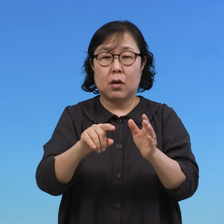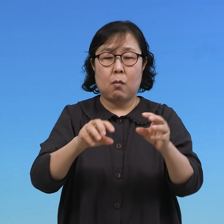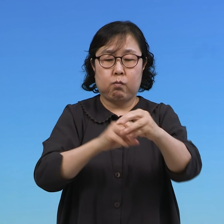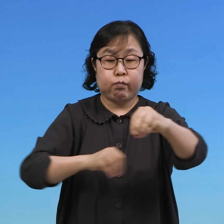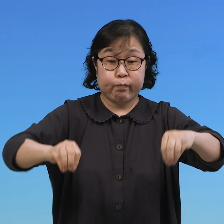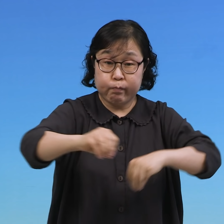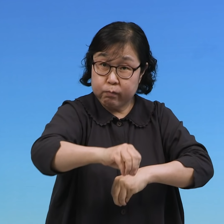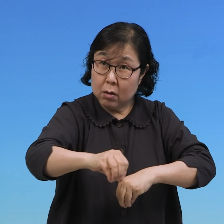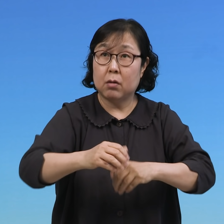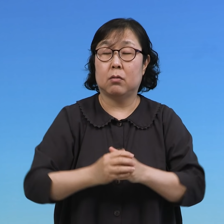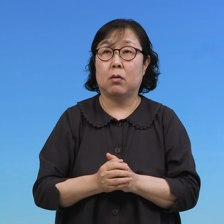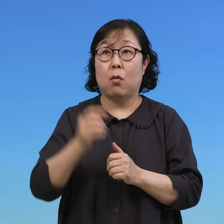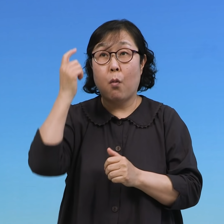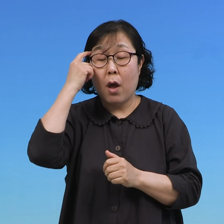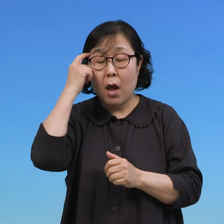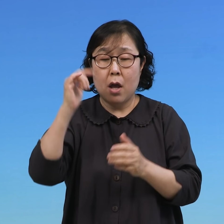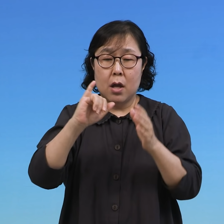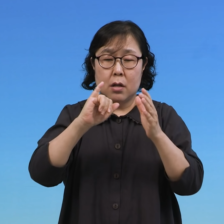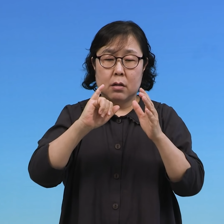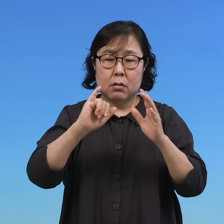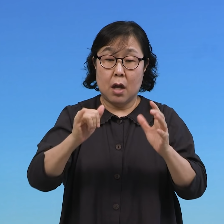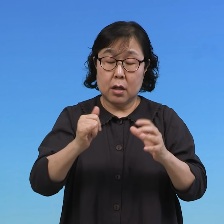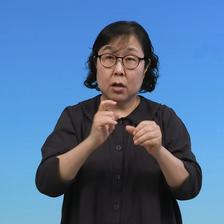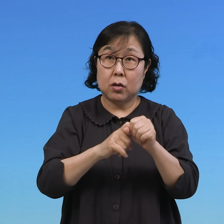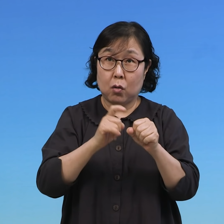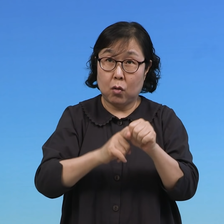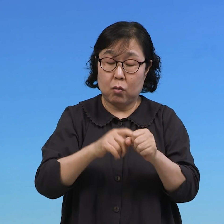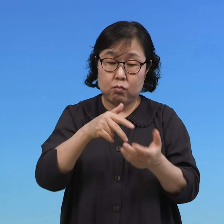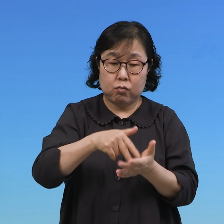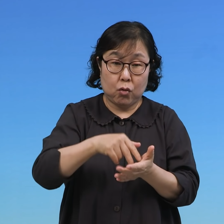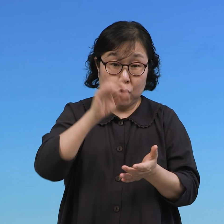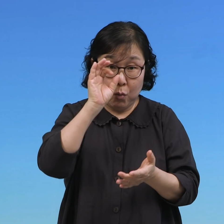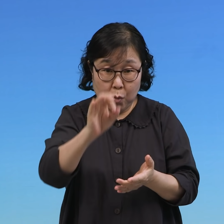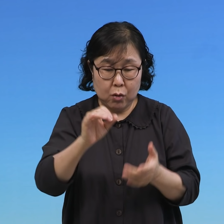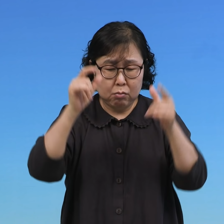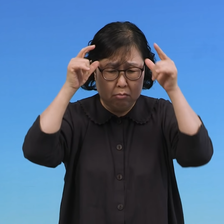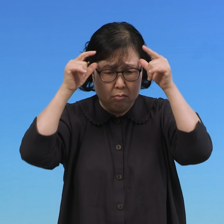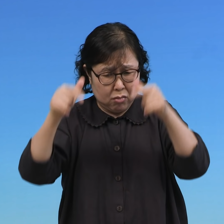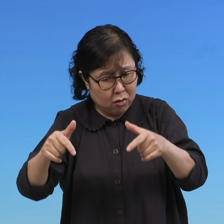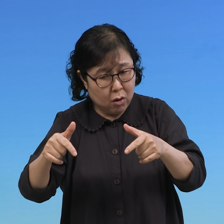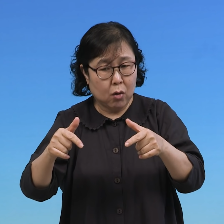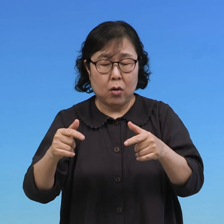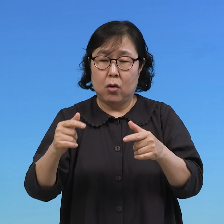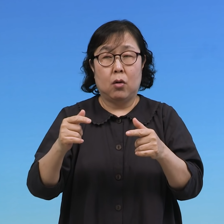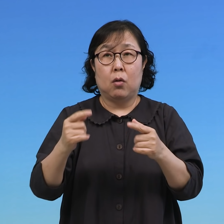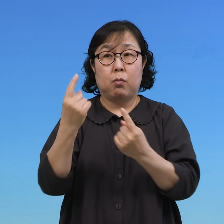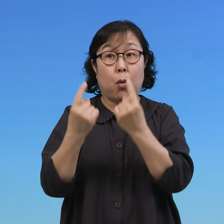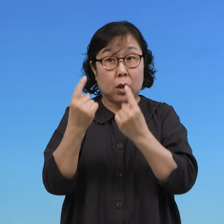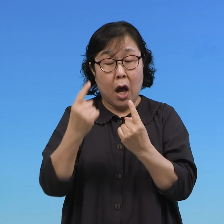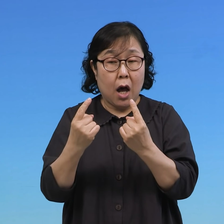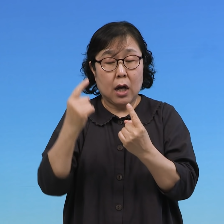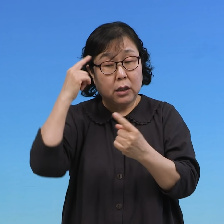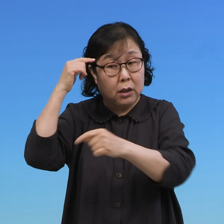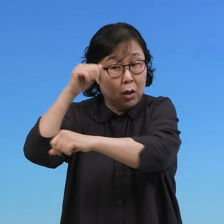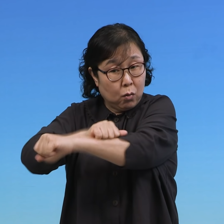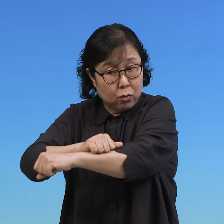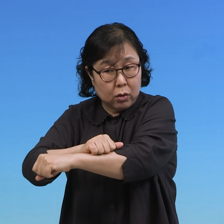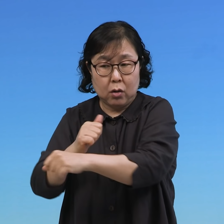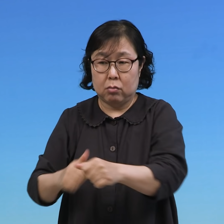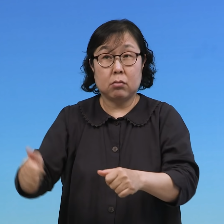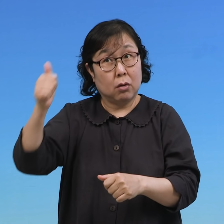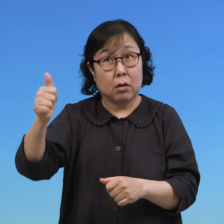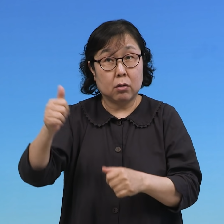역설 아닙니까? 아니 세상적인 기준으로 봤을 때 어떻게 미련한 것들이 지혜 있는 것들을 부끄럽게